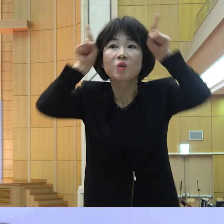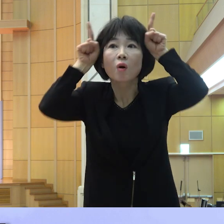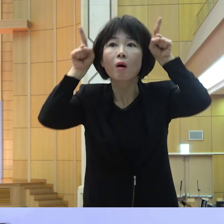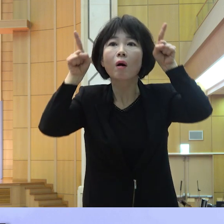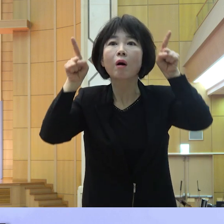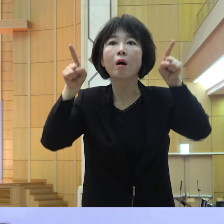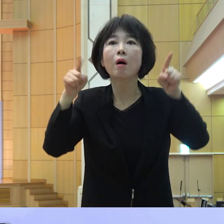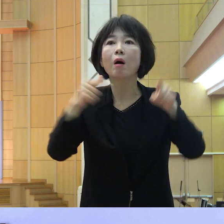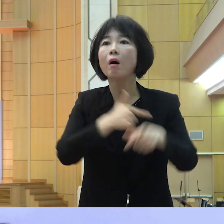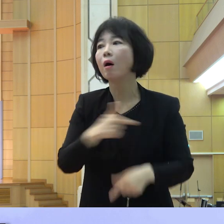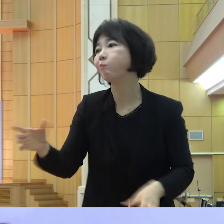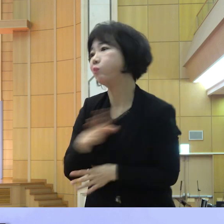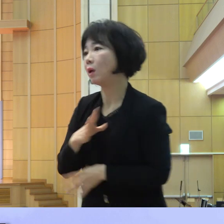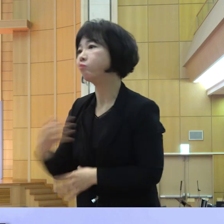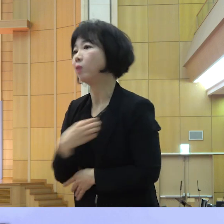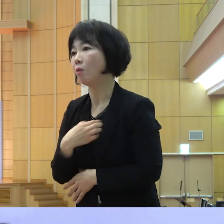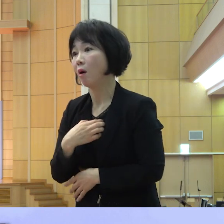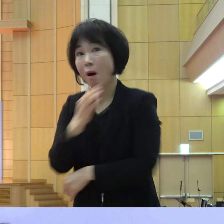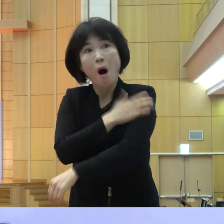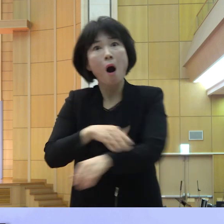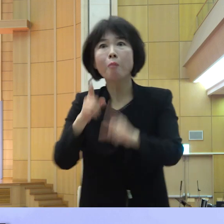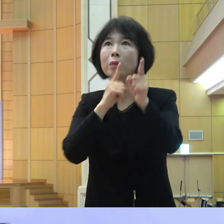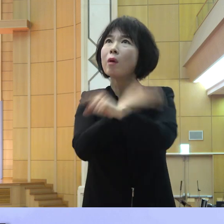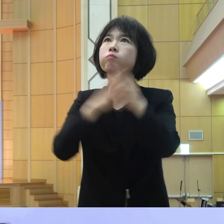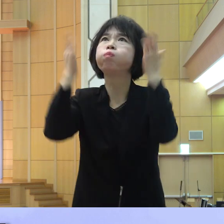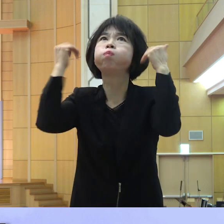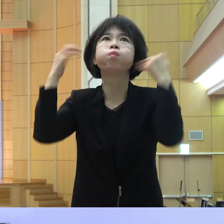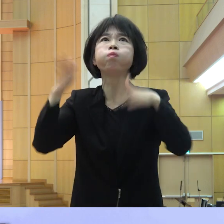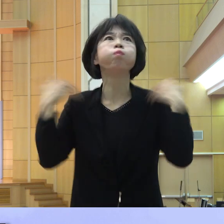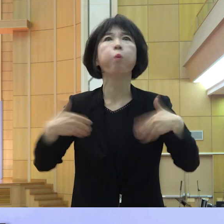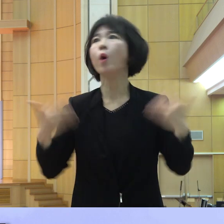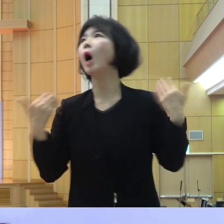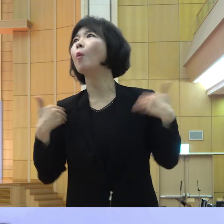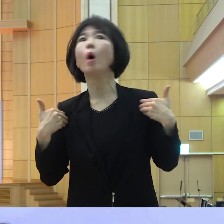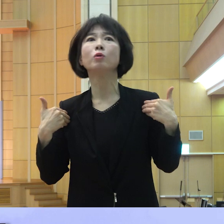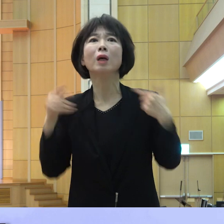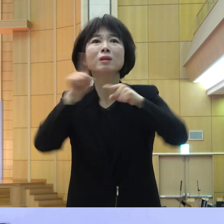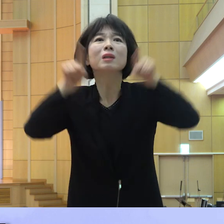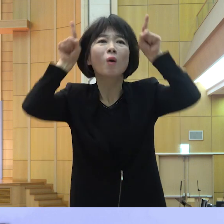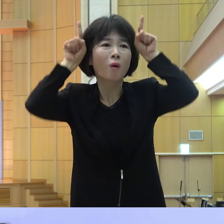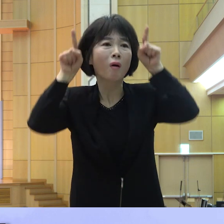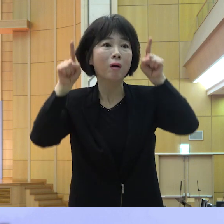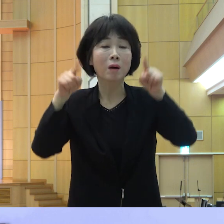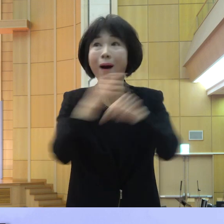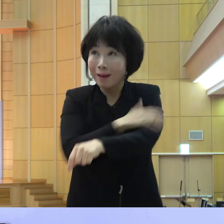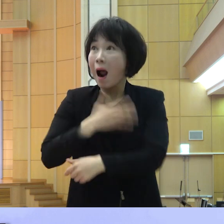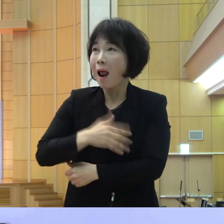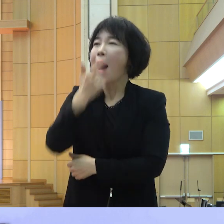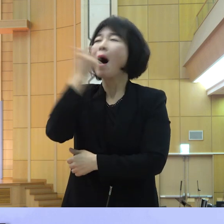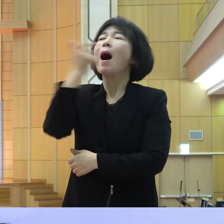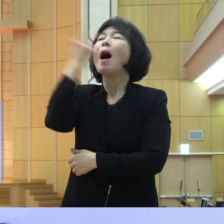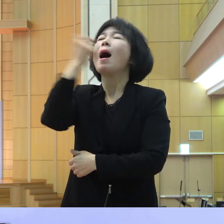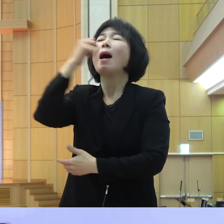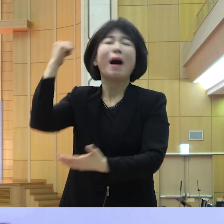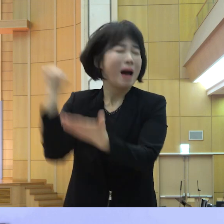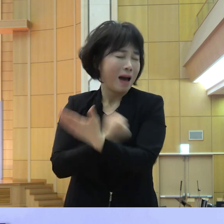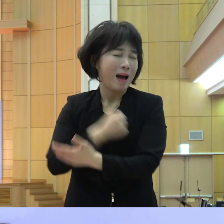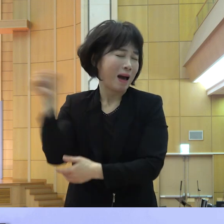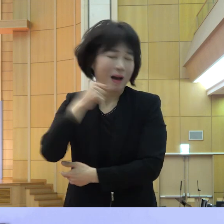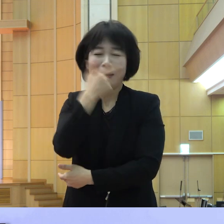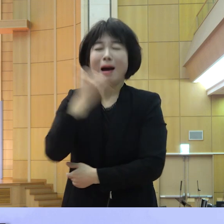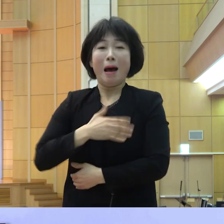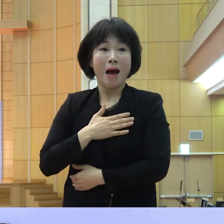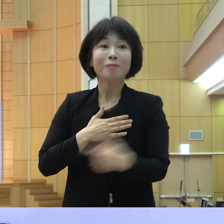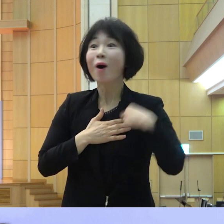가져오기 때문에 오늘 말씀 잘 들어서 알지 못했던 것을 여러분이 알고 믿는다고 한다면